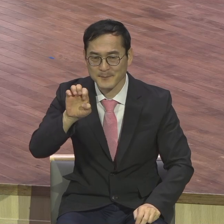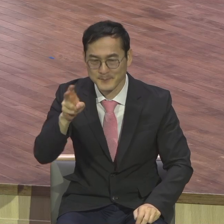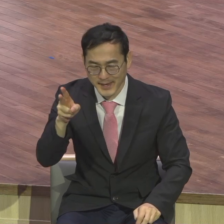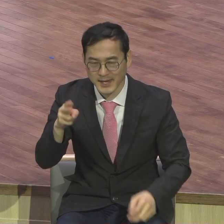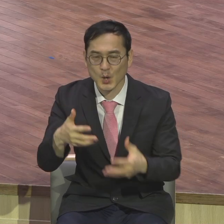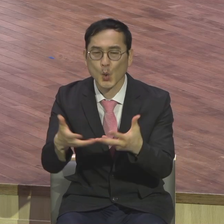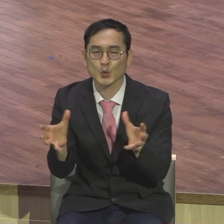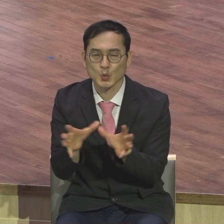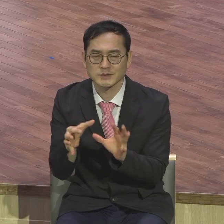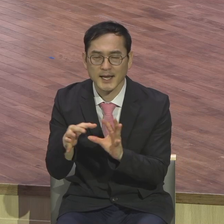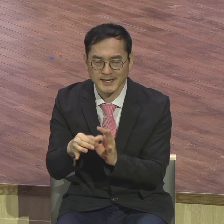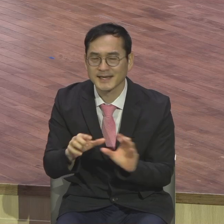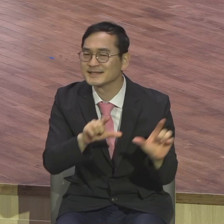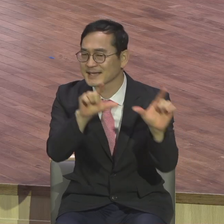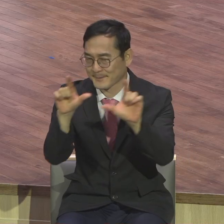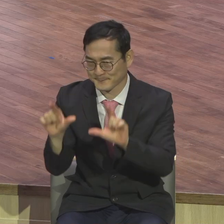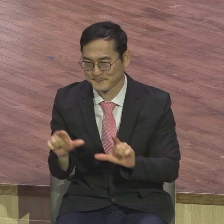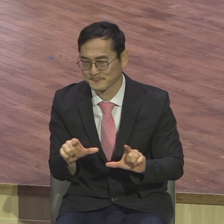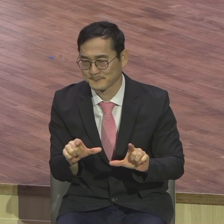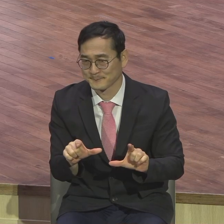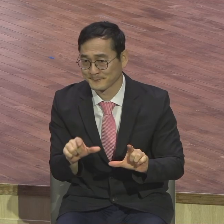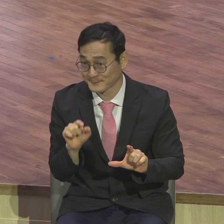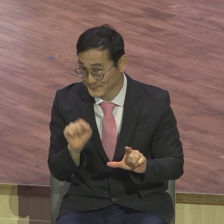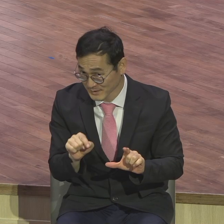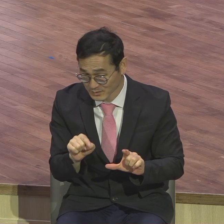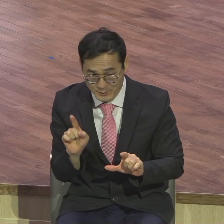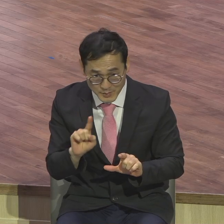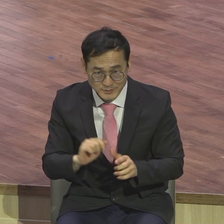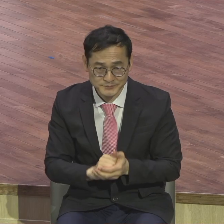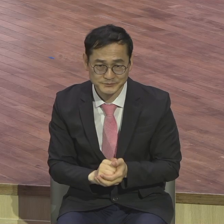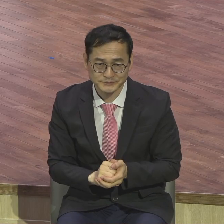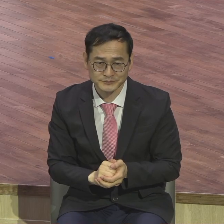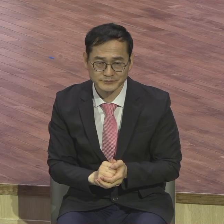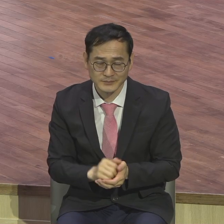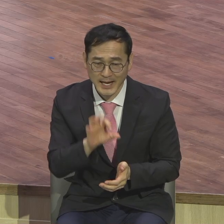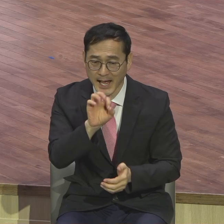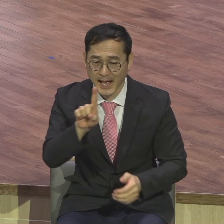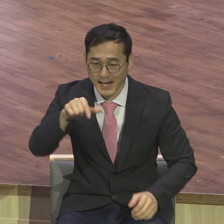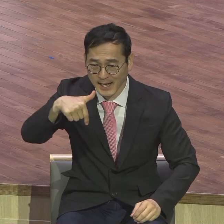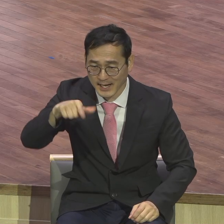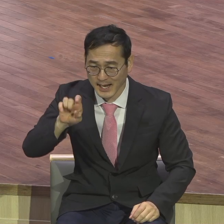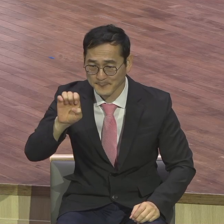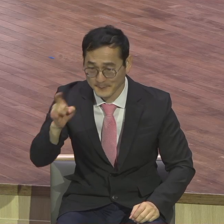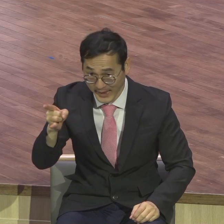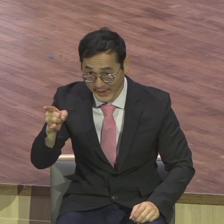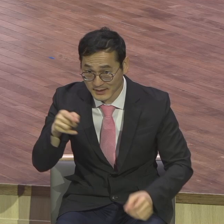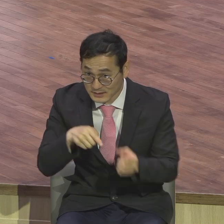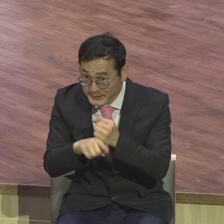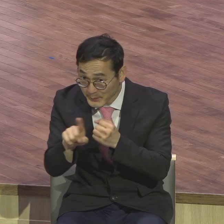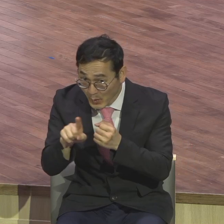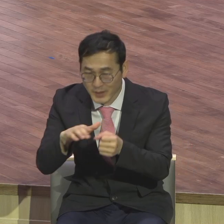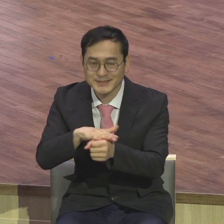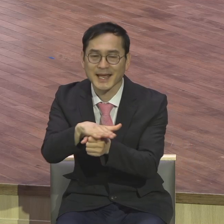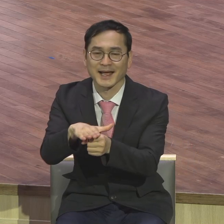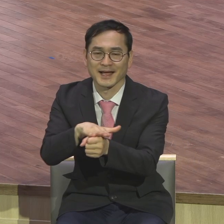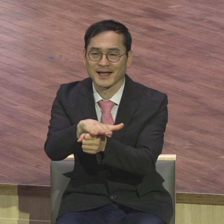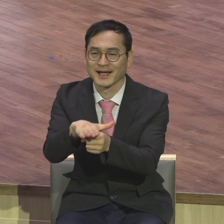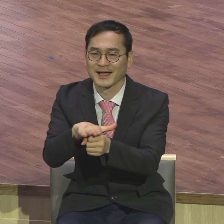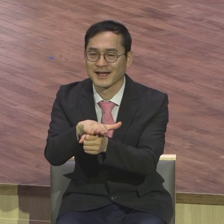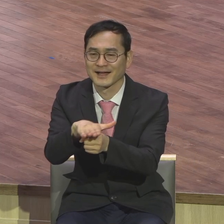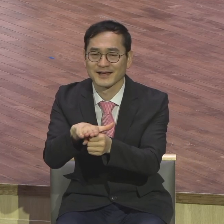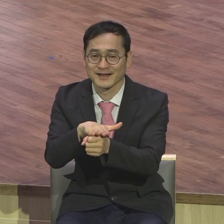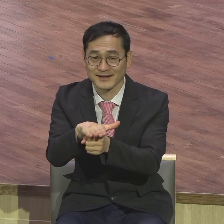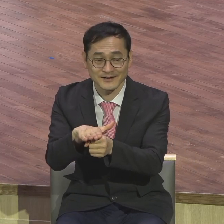사실을 강조합니다. 아가페, 아가페는 뭐요? 사랑이라는 뜻이에요. 아가페는 사랑이라는 뜻인데